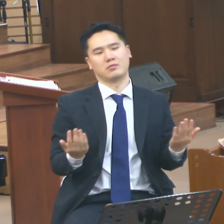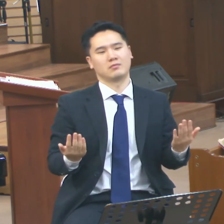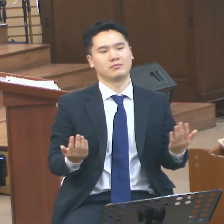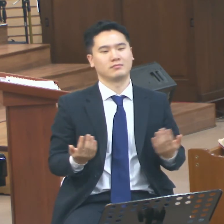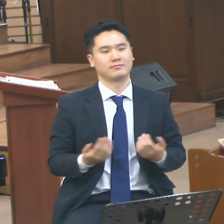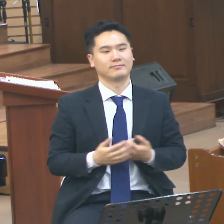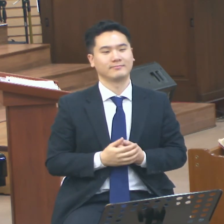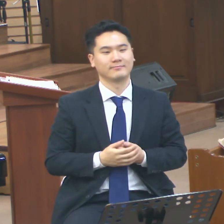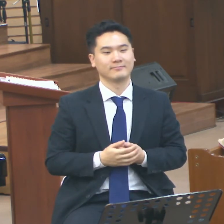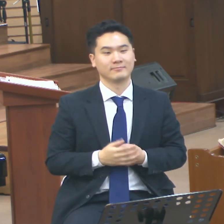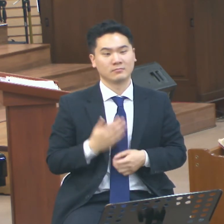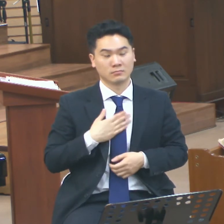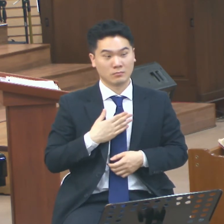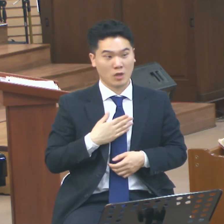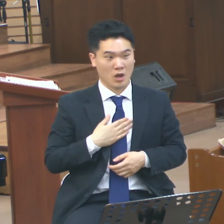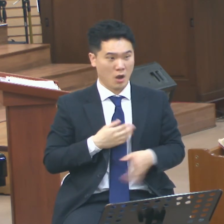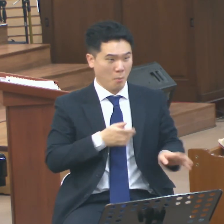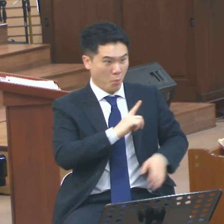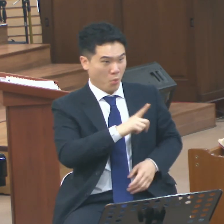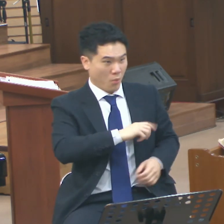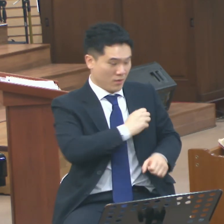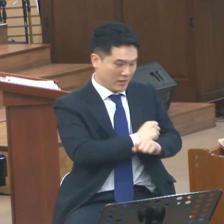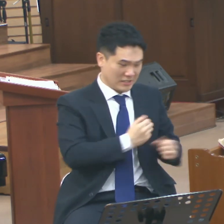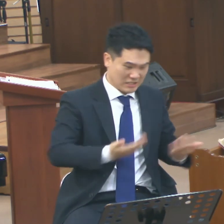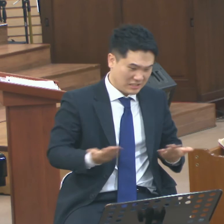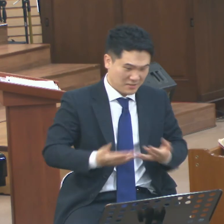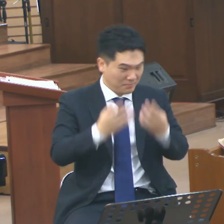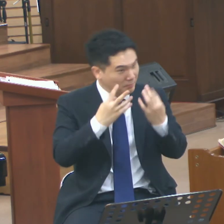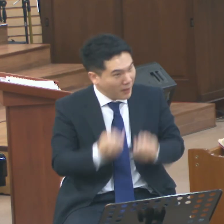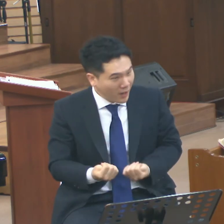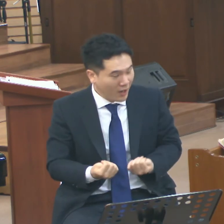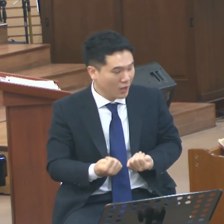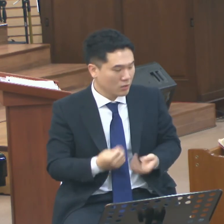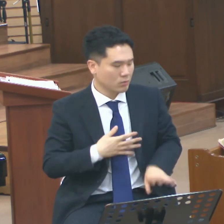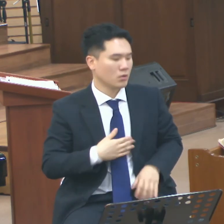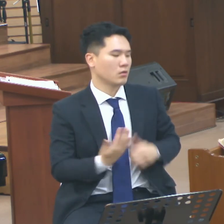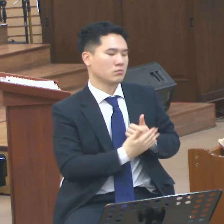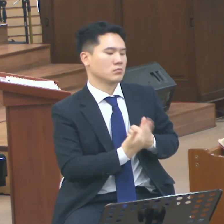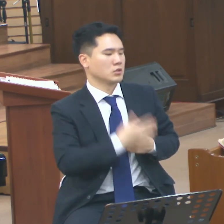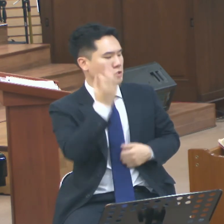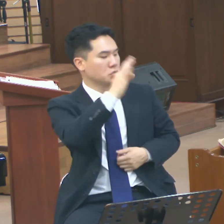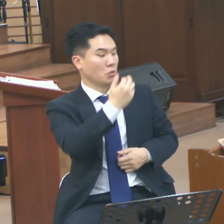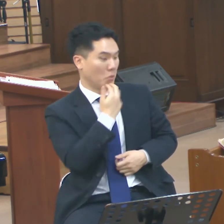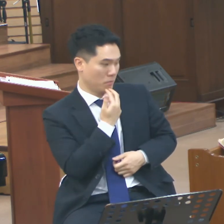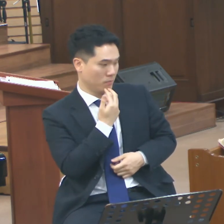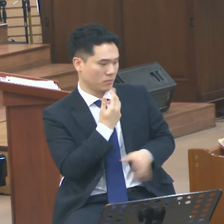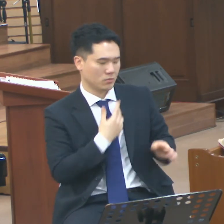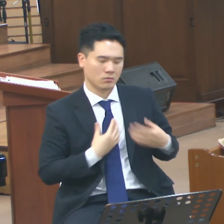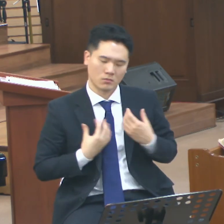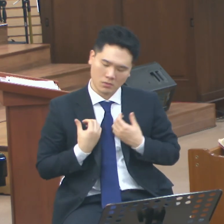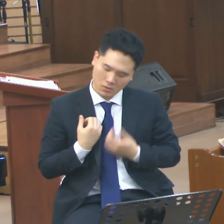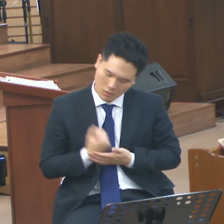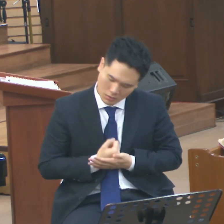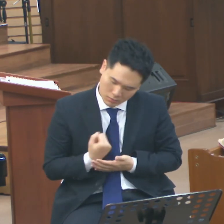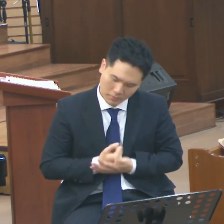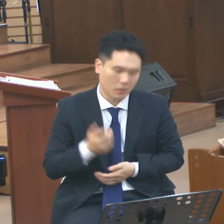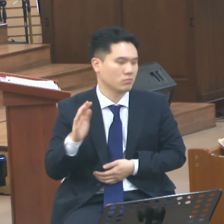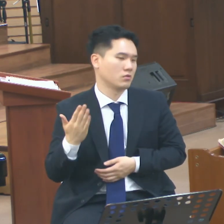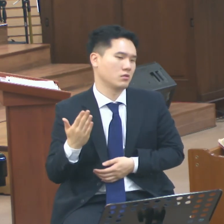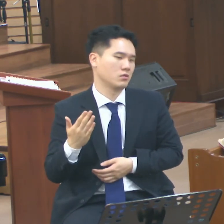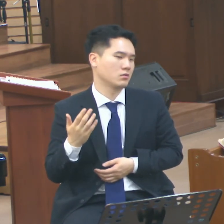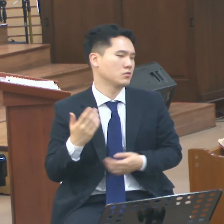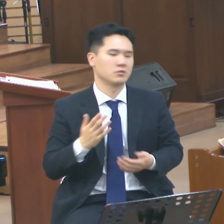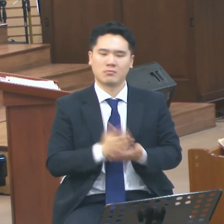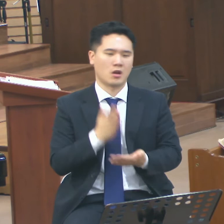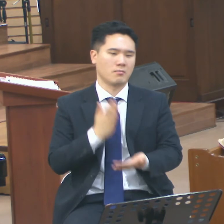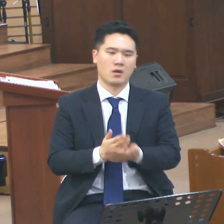있지만 내가 한 게 많을 때 나를 안 알아주면 내가 섭섭하게 되는 거잖아요. 대화 중에 하나님을